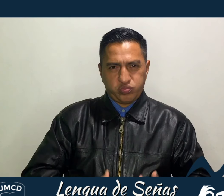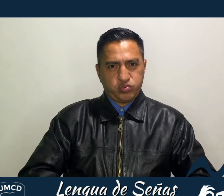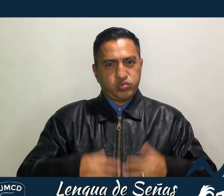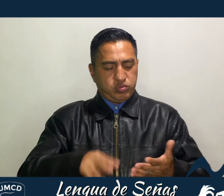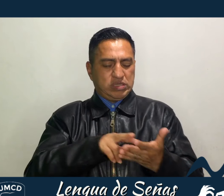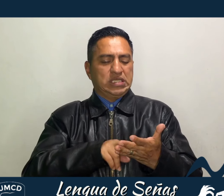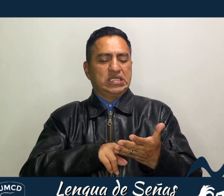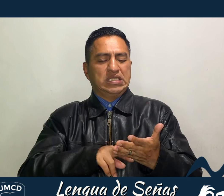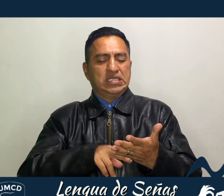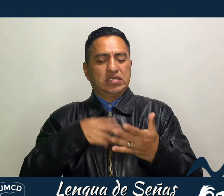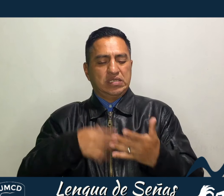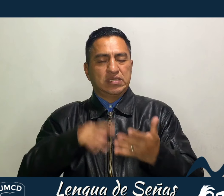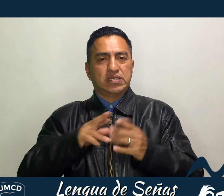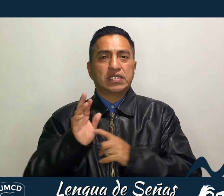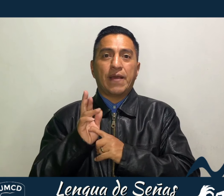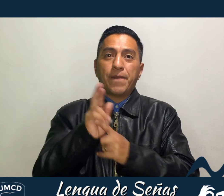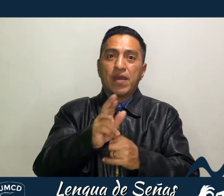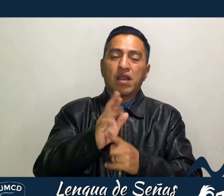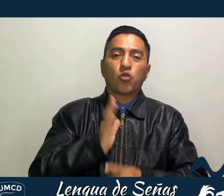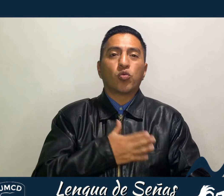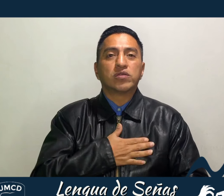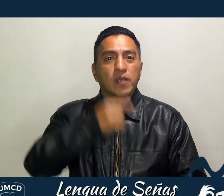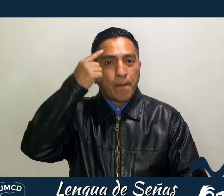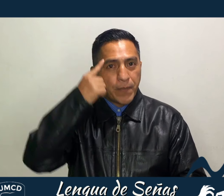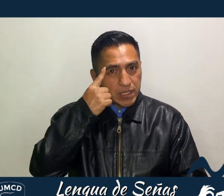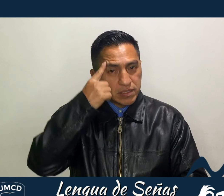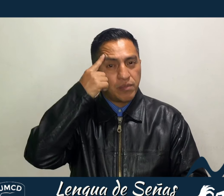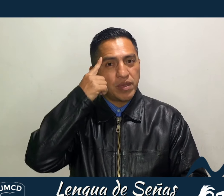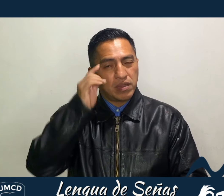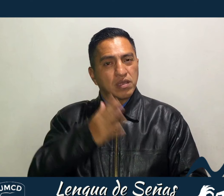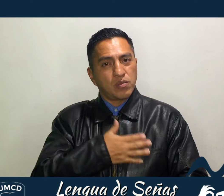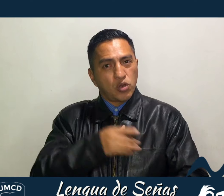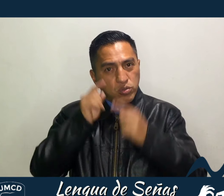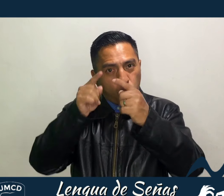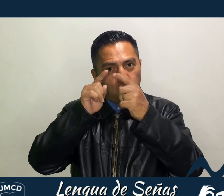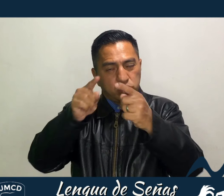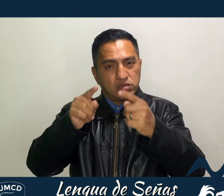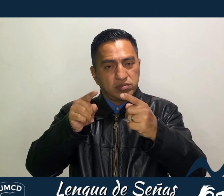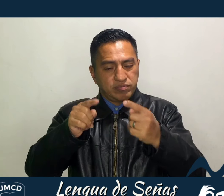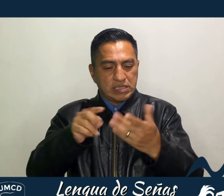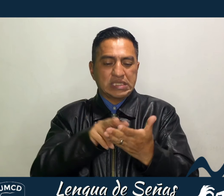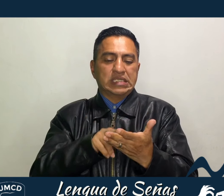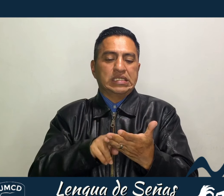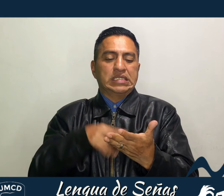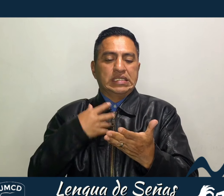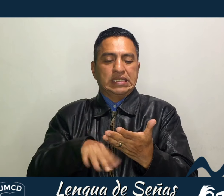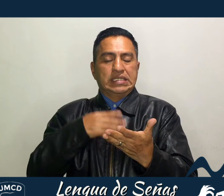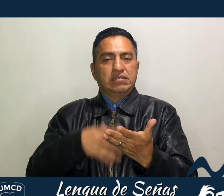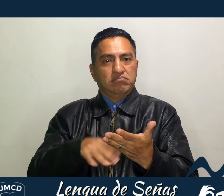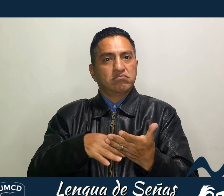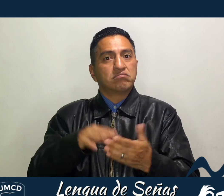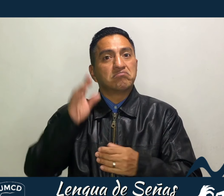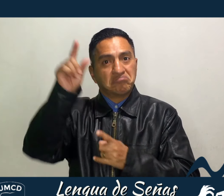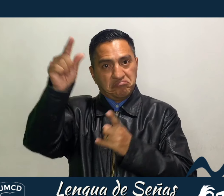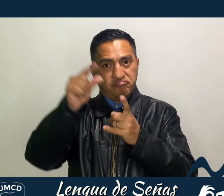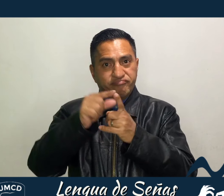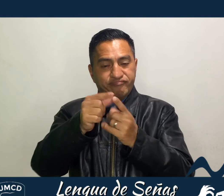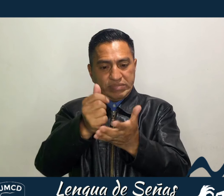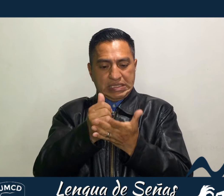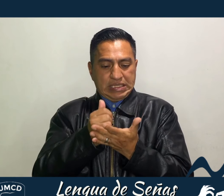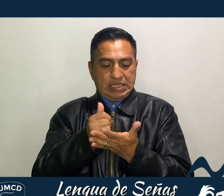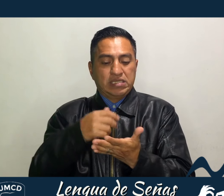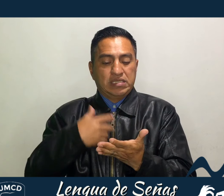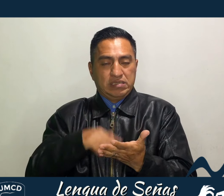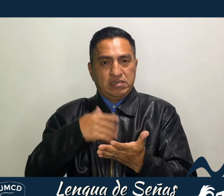y revela la verdad de nuestros pensamientos y nuestras motivaciones. Por eso es que